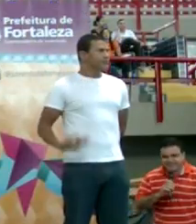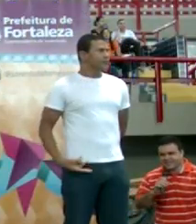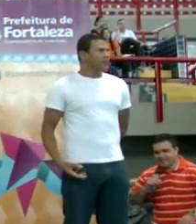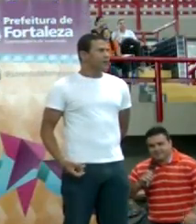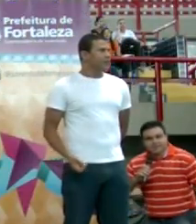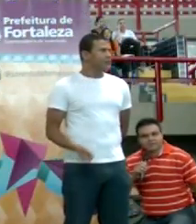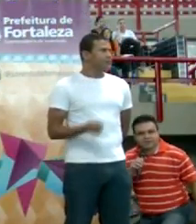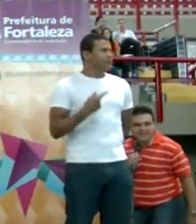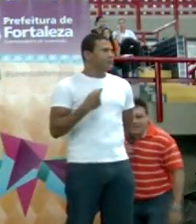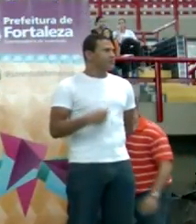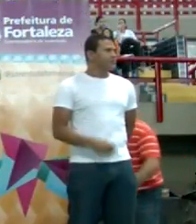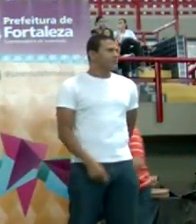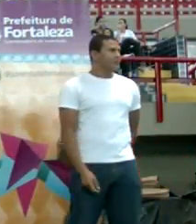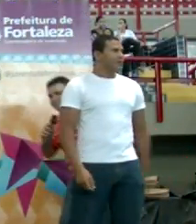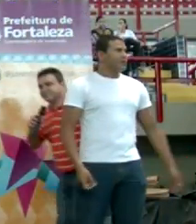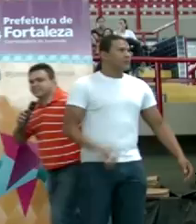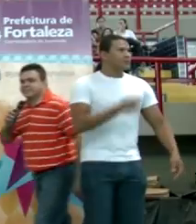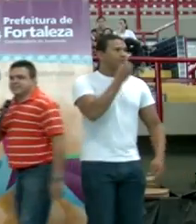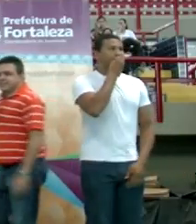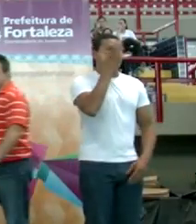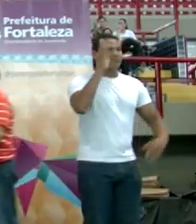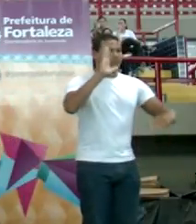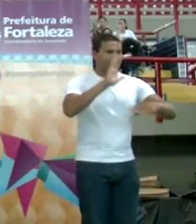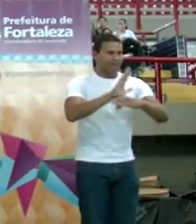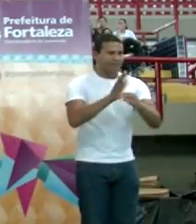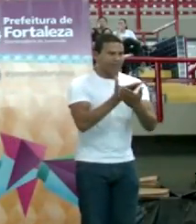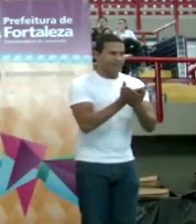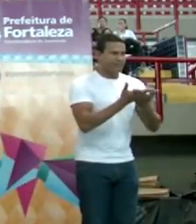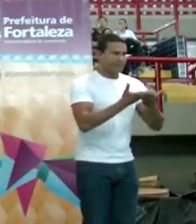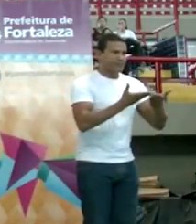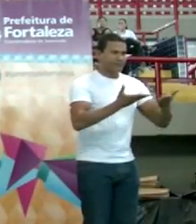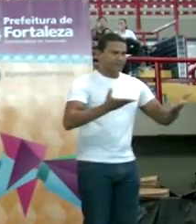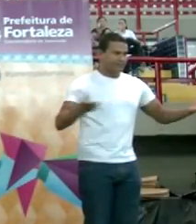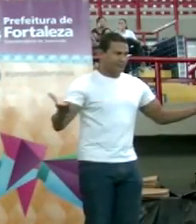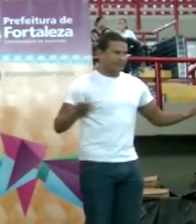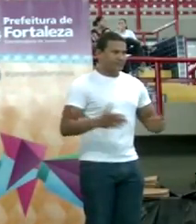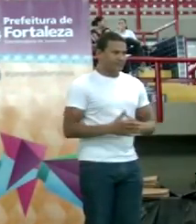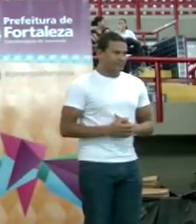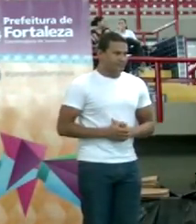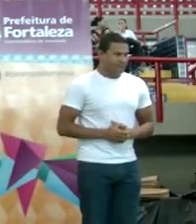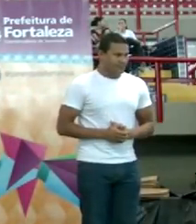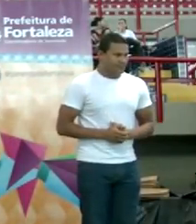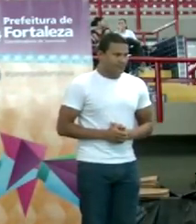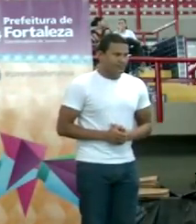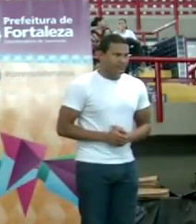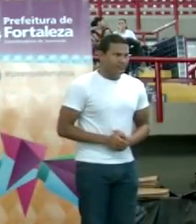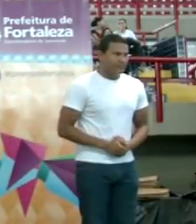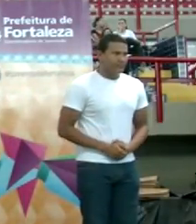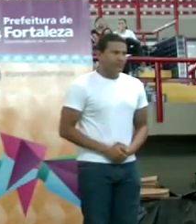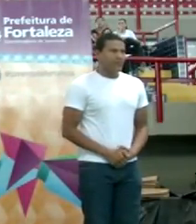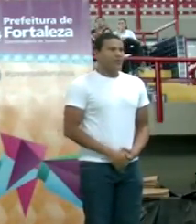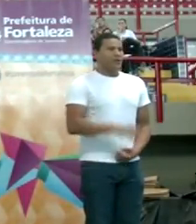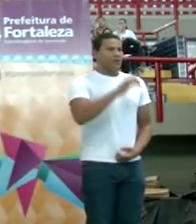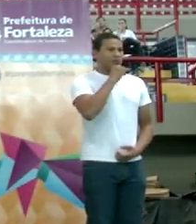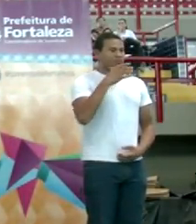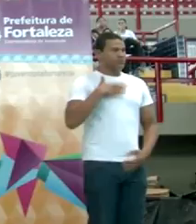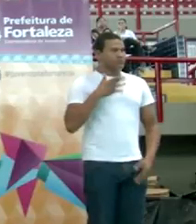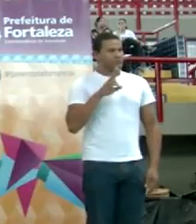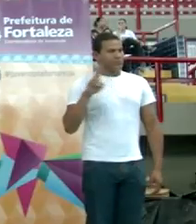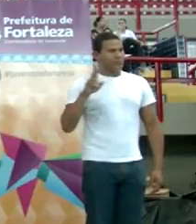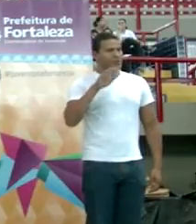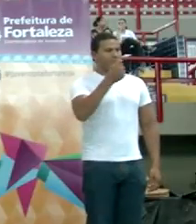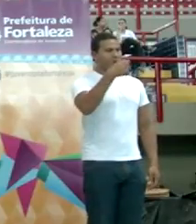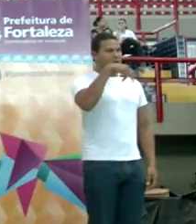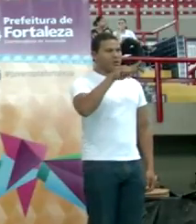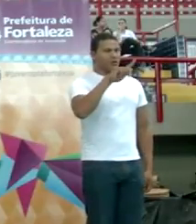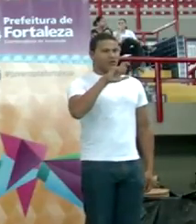Pessoal, vamos lá começar, né? Boa tarde para vocês. Para quem não me conhece, eu sou o professor Ângelo Vitor. Estou aqui já nesse projeto